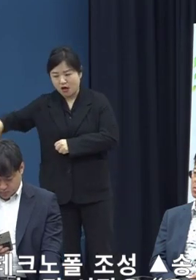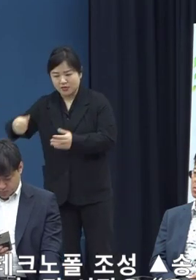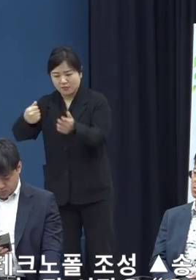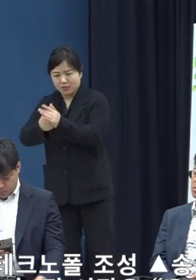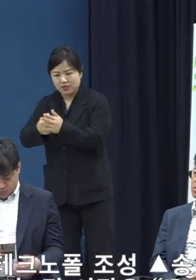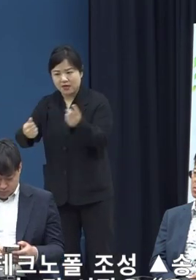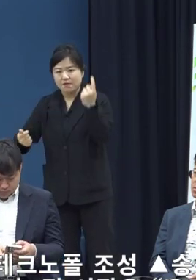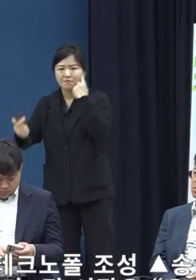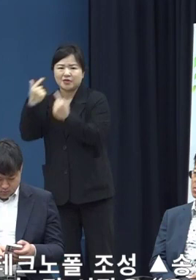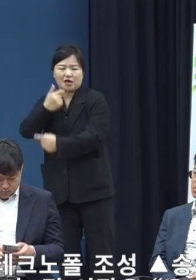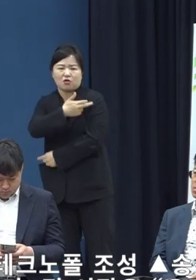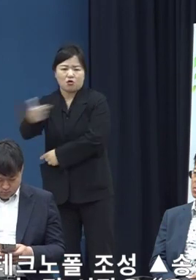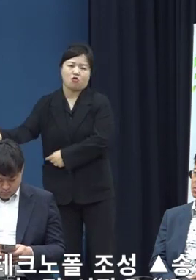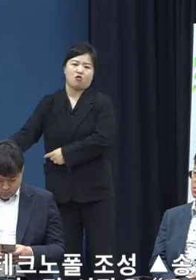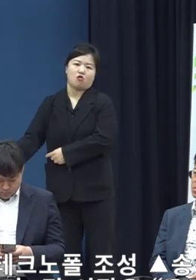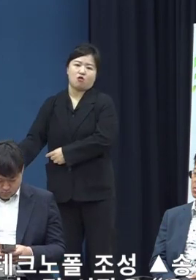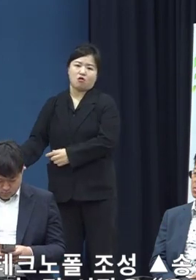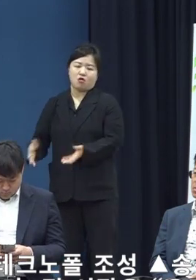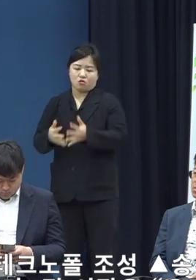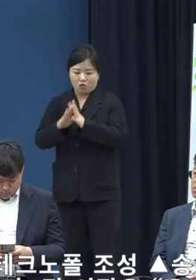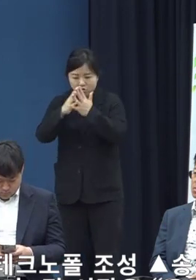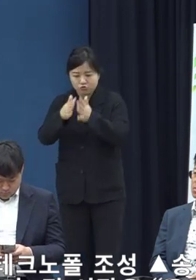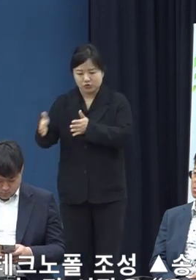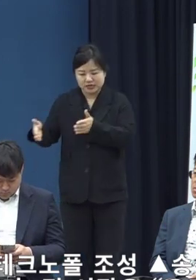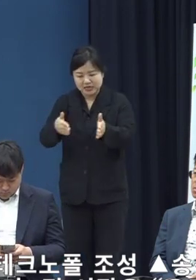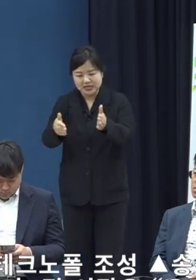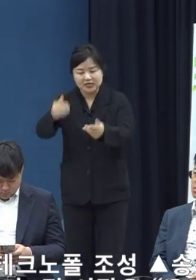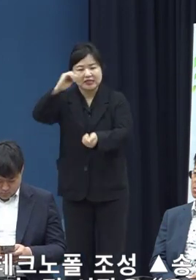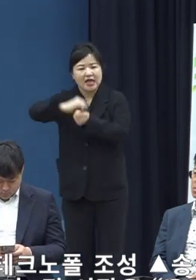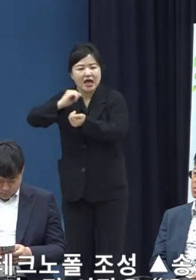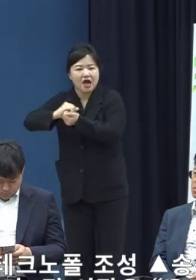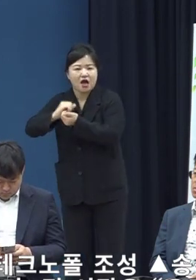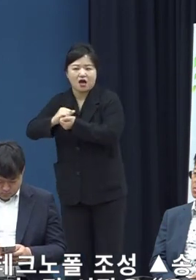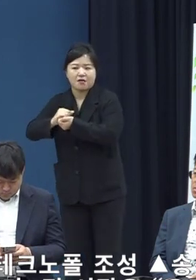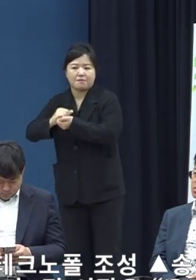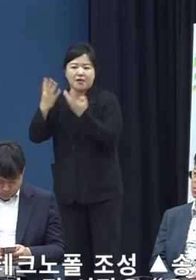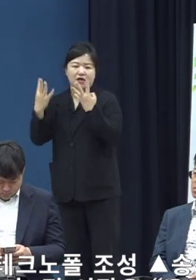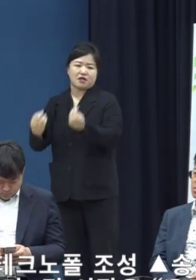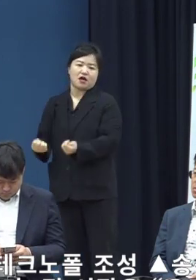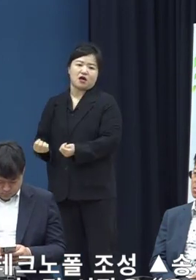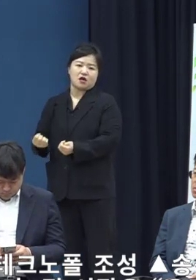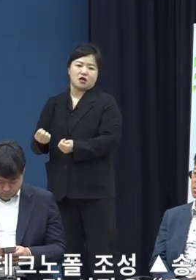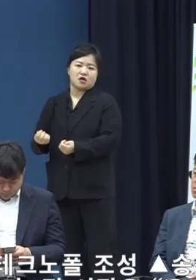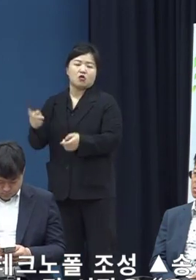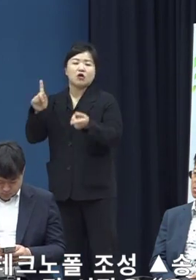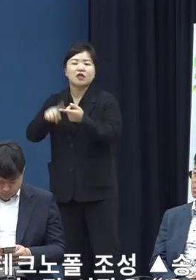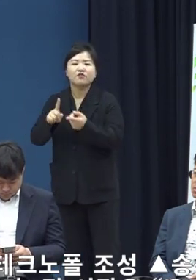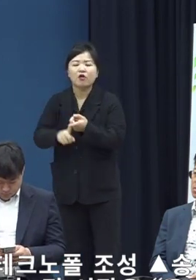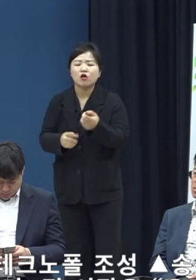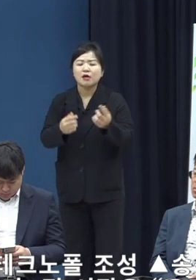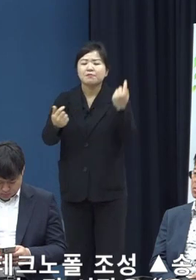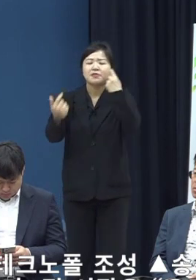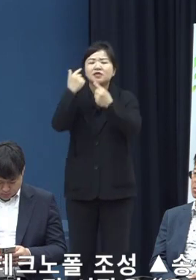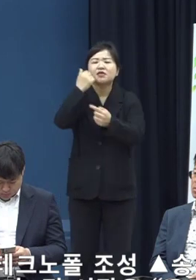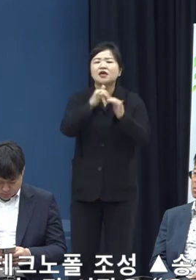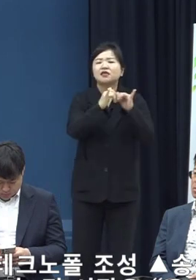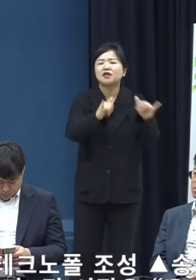많은 재산권 피해를 보고 있어요. 건축 고도나 행위 제한 등 그거를 주민들이 피해받고